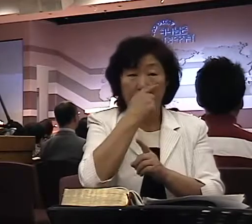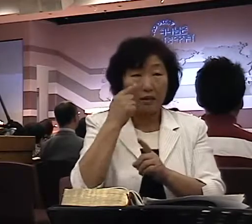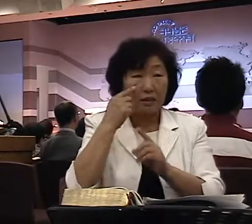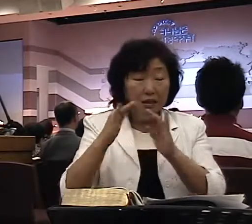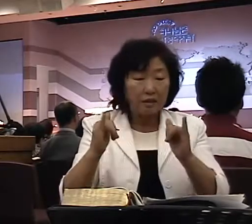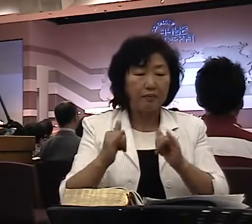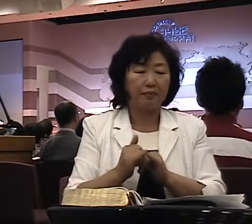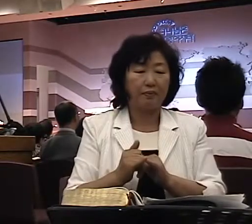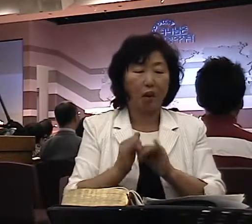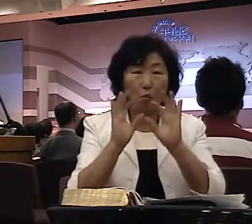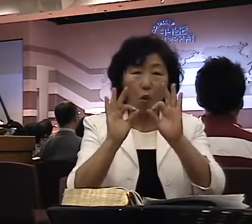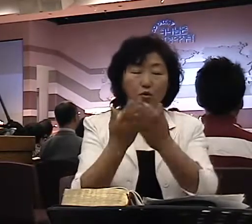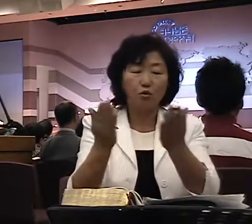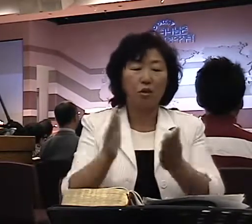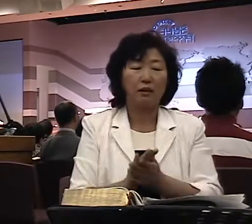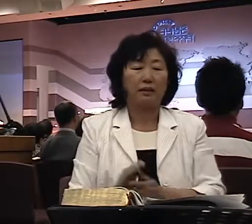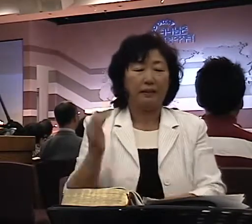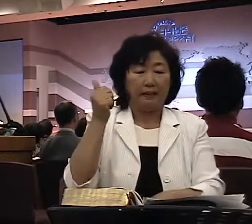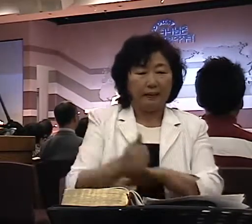있습니다.